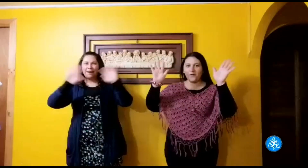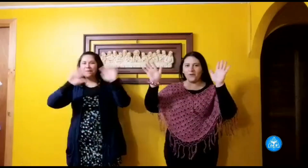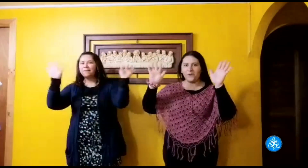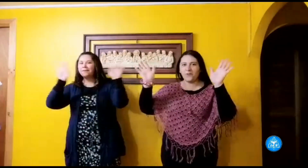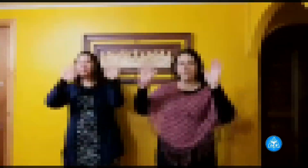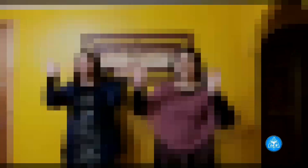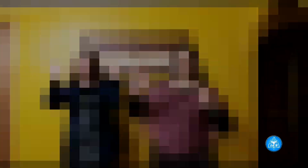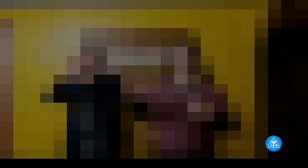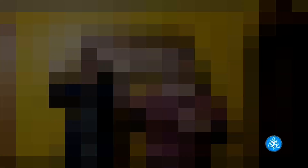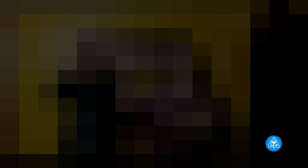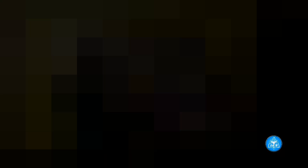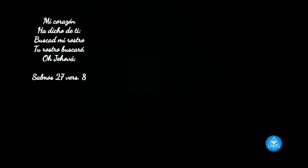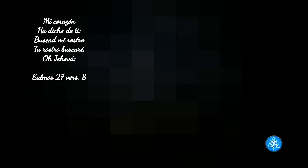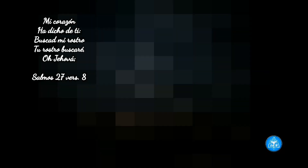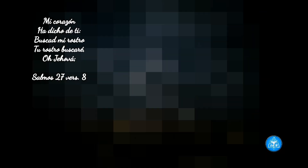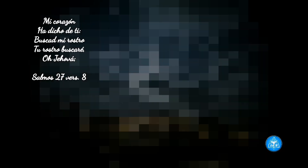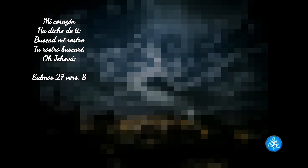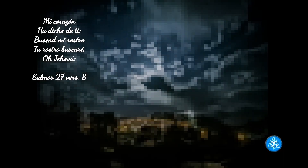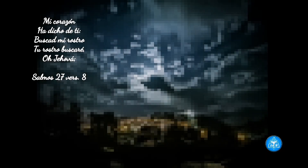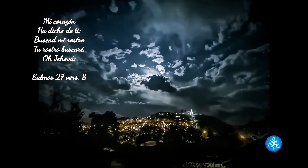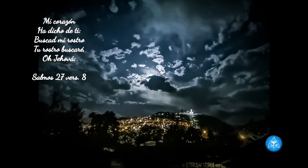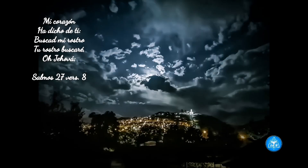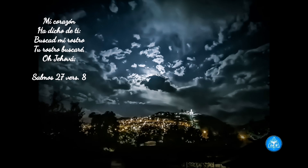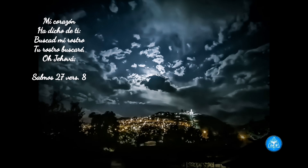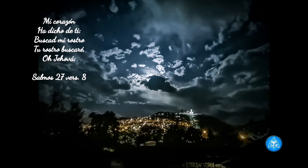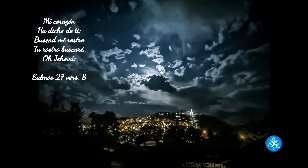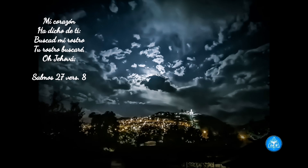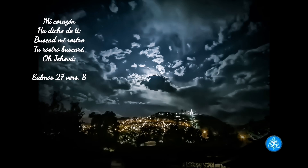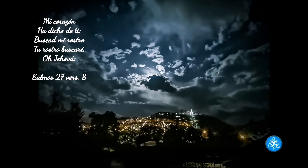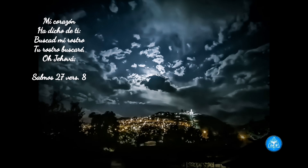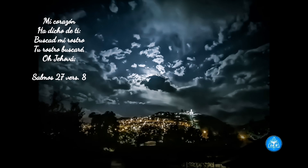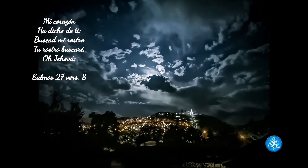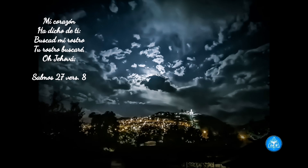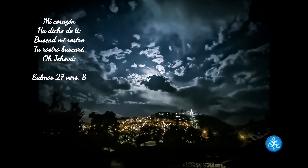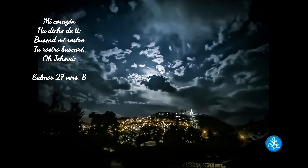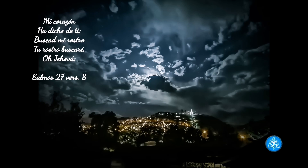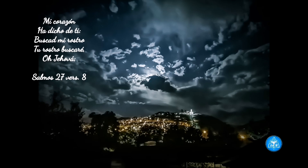¡Chao! ¡Chao!